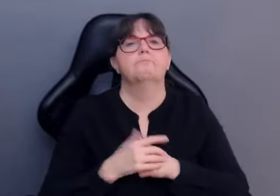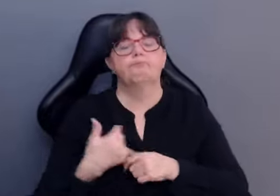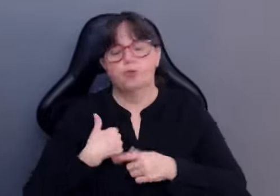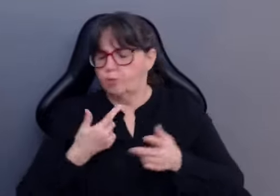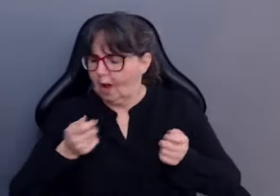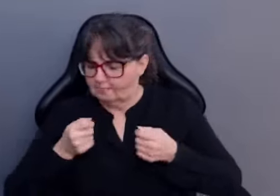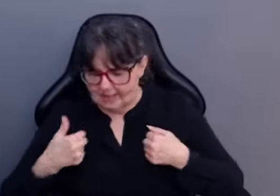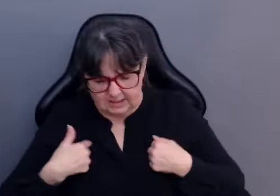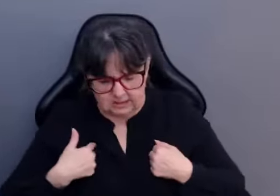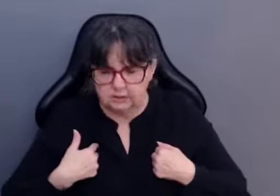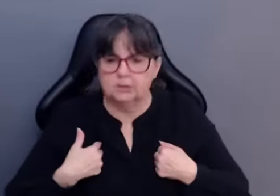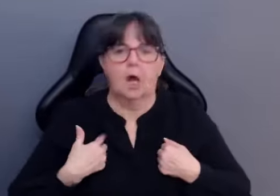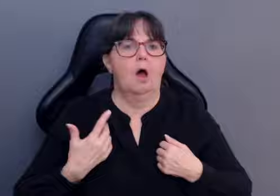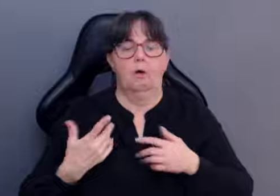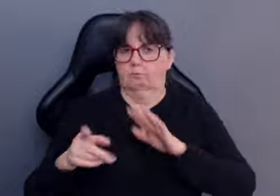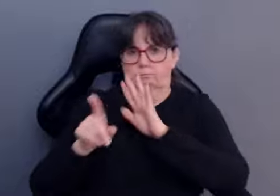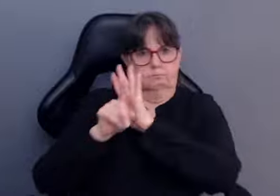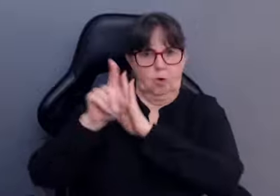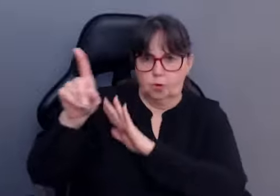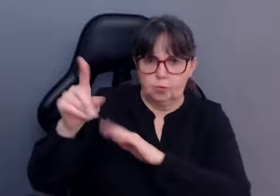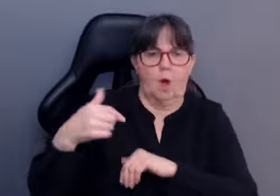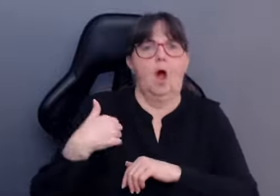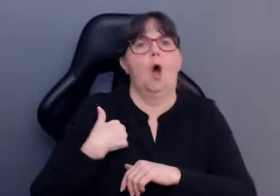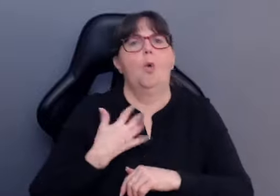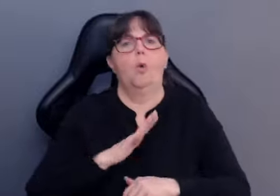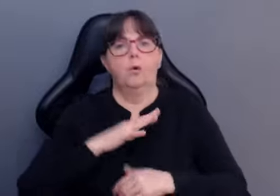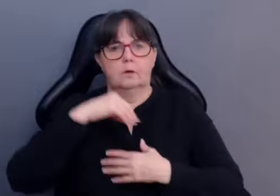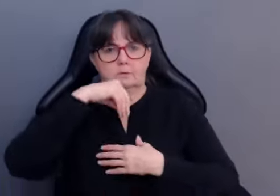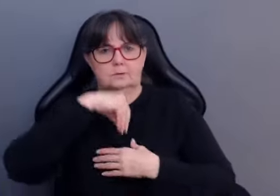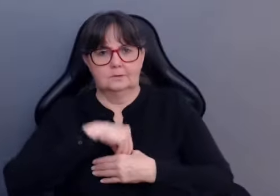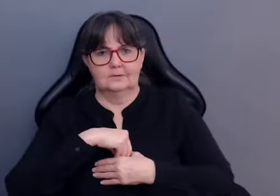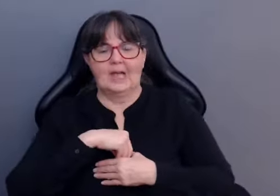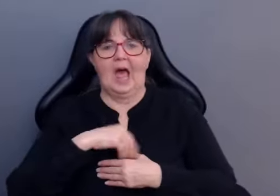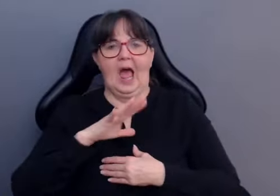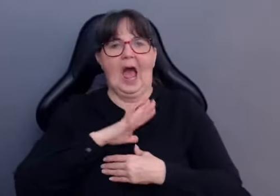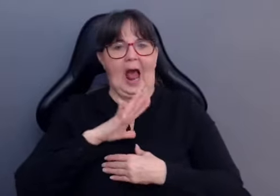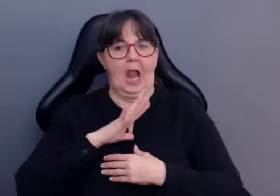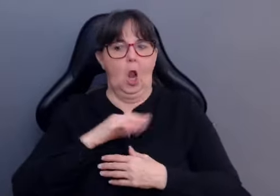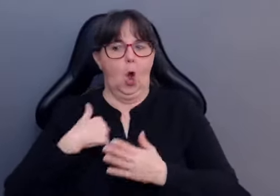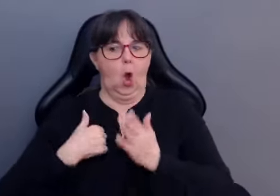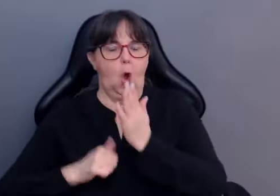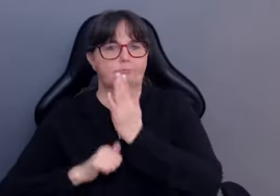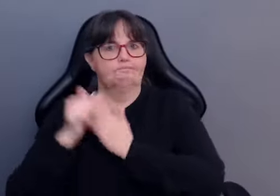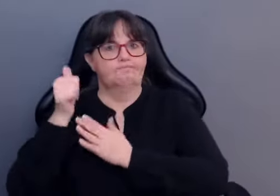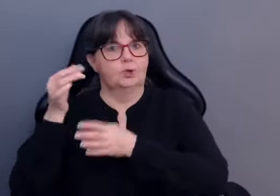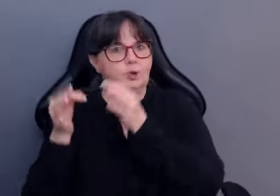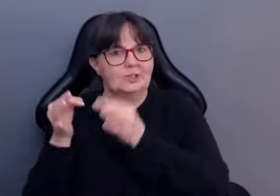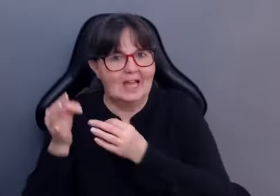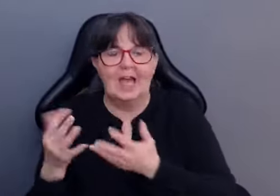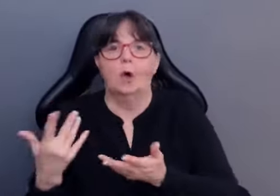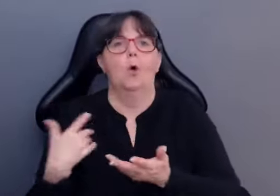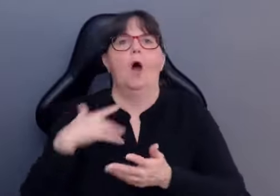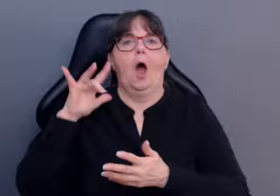administrateur interdit ou pourvu d'un conseil judiciaire ou non libéré d'une faillite,